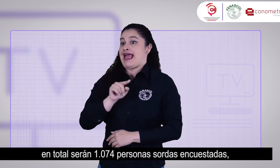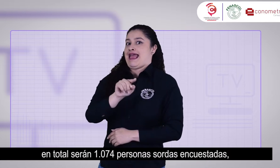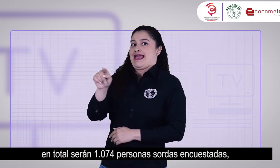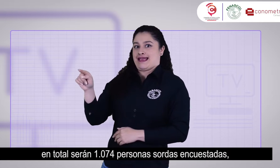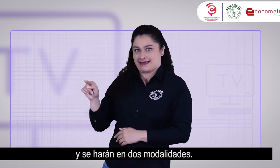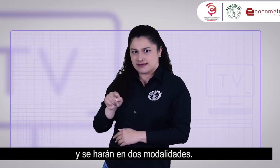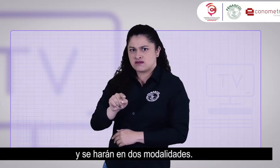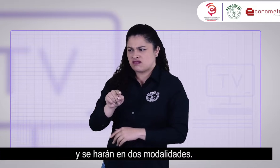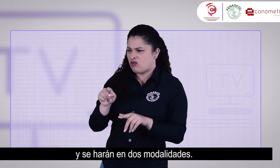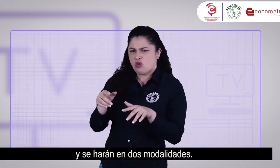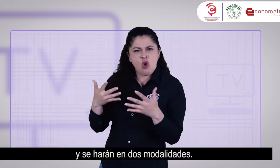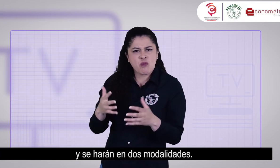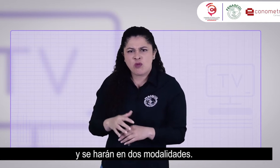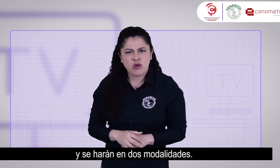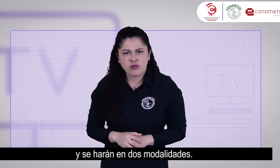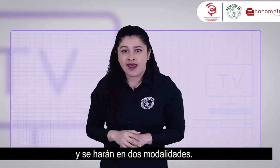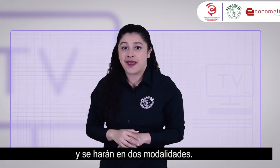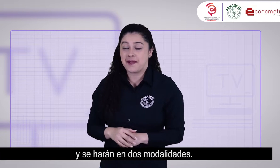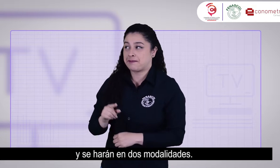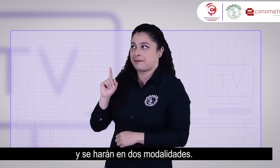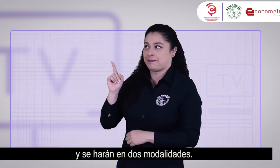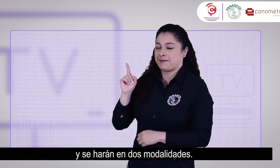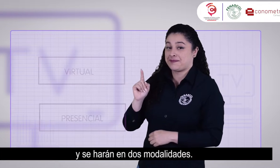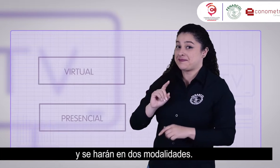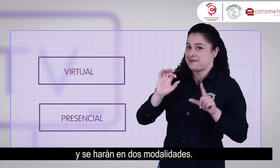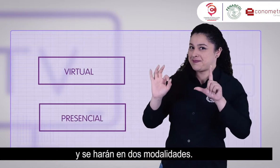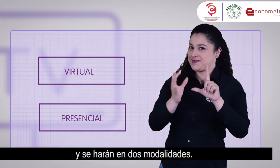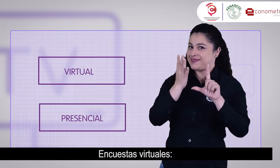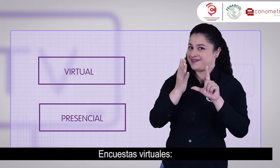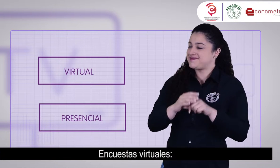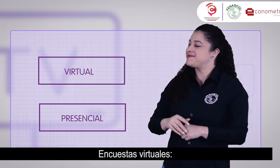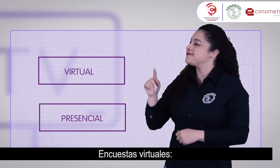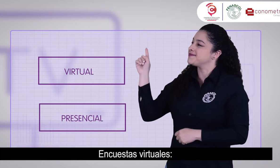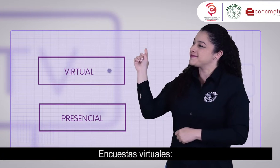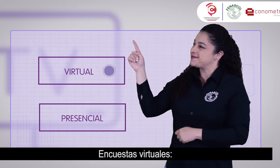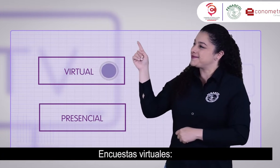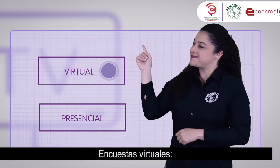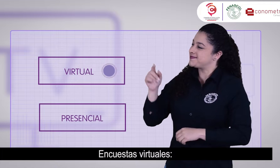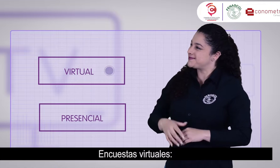y se harán en dos modalidades. Encuestas virtuales